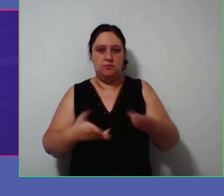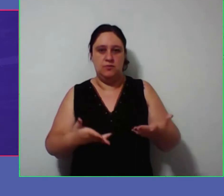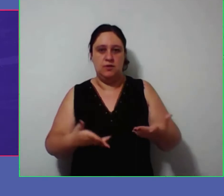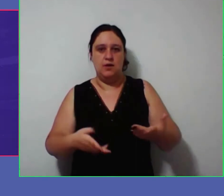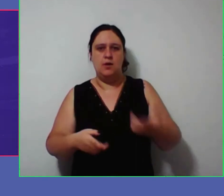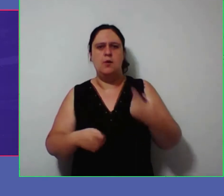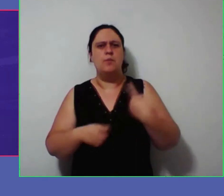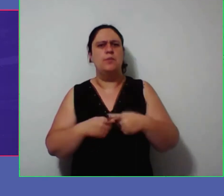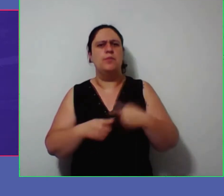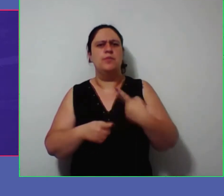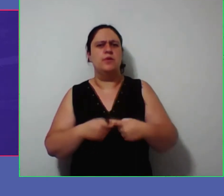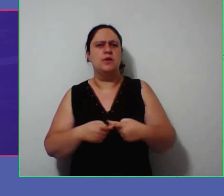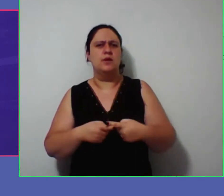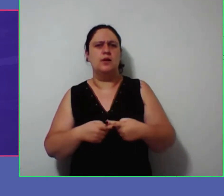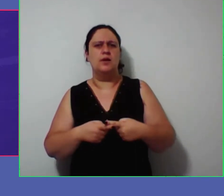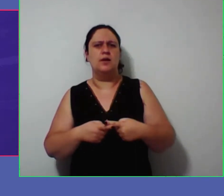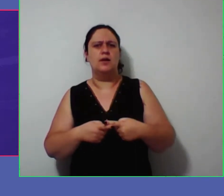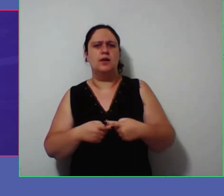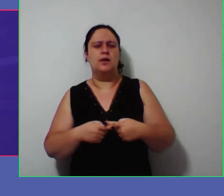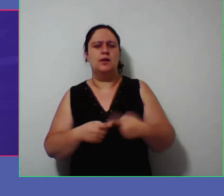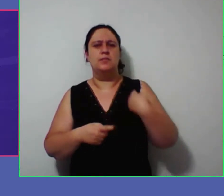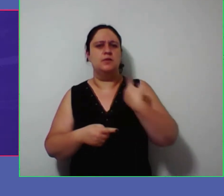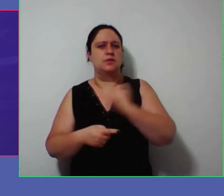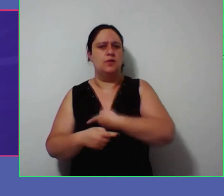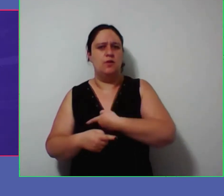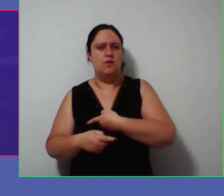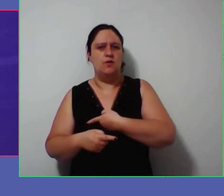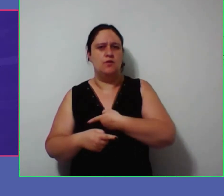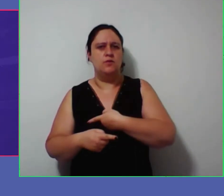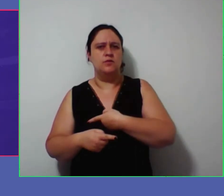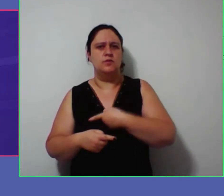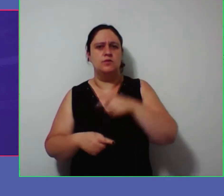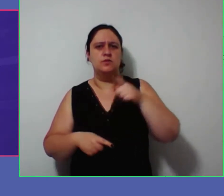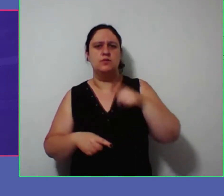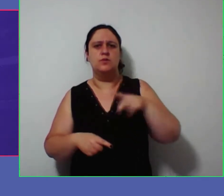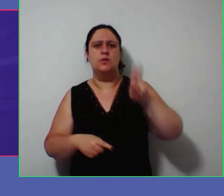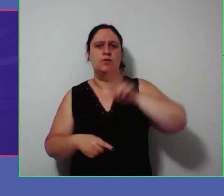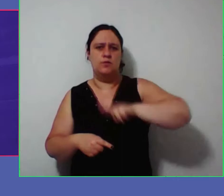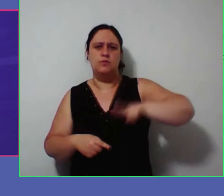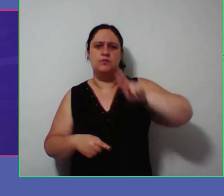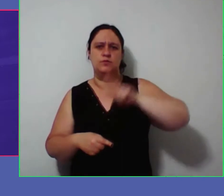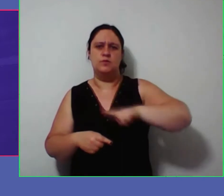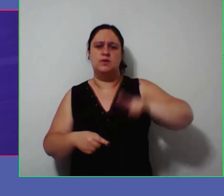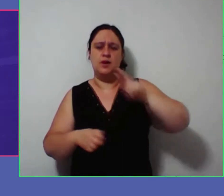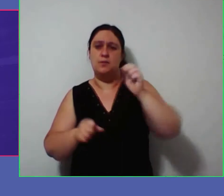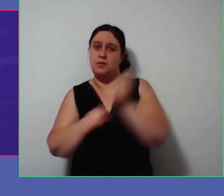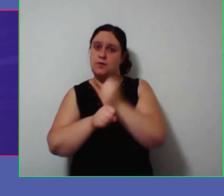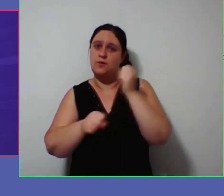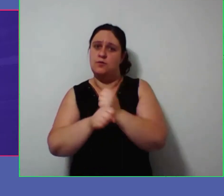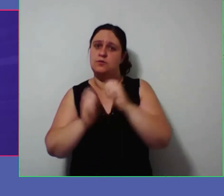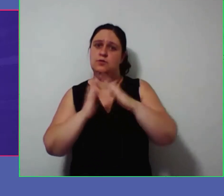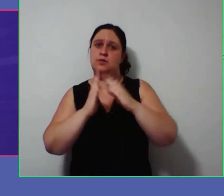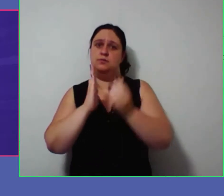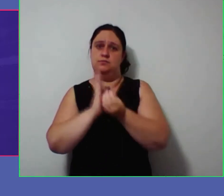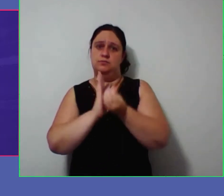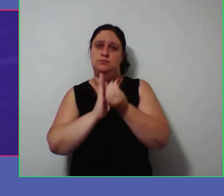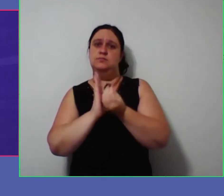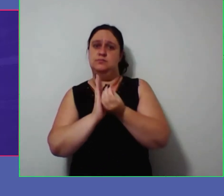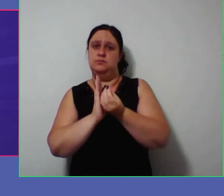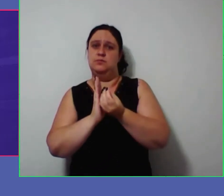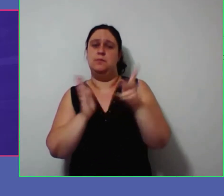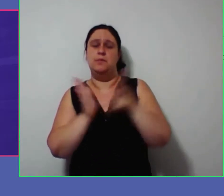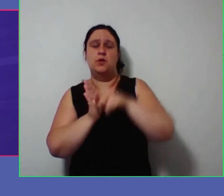Materiais, pedras para edificação da casa de Deus. Sois edificados, casa espiritual,